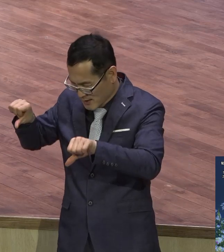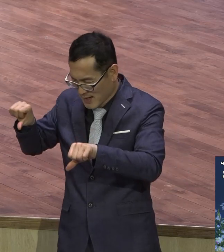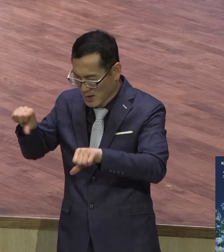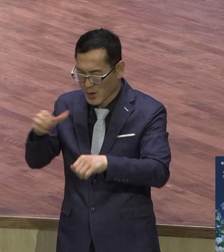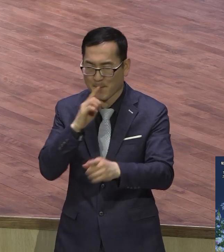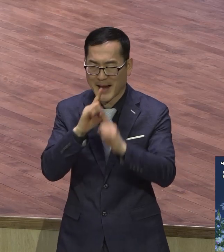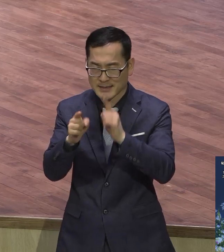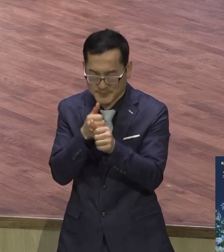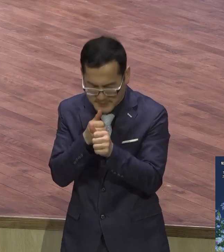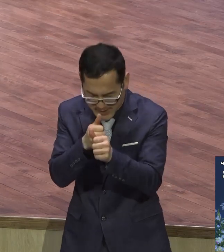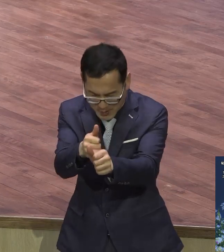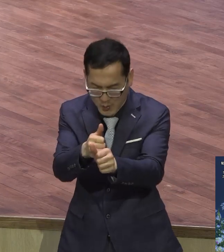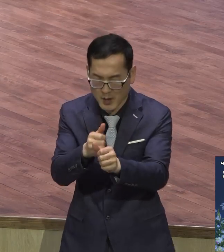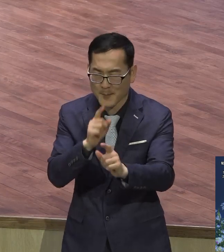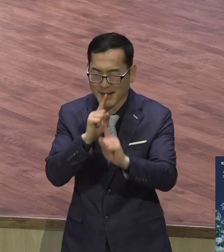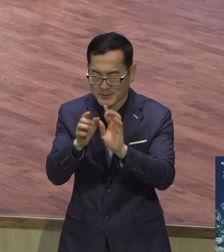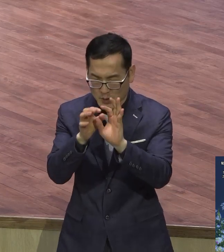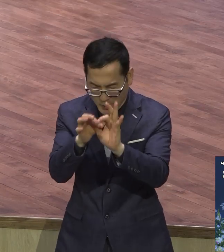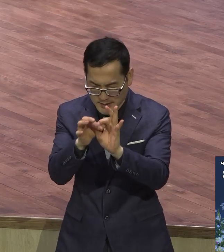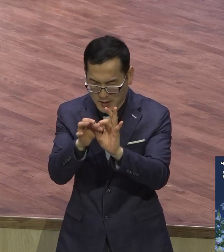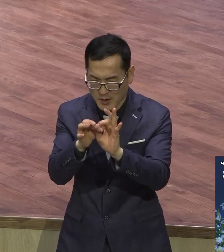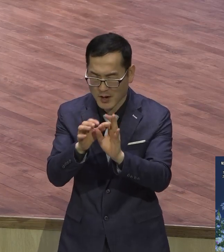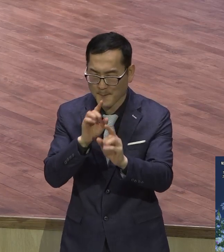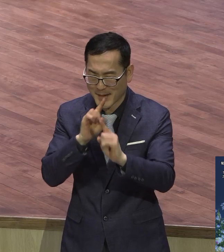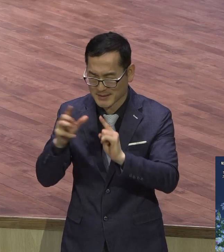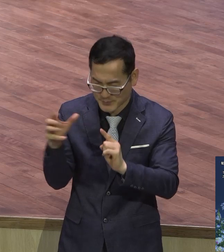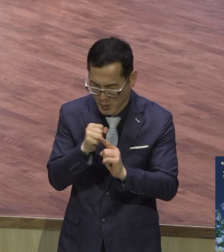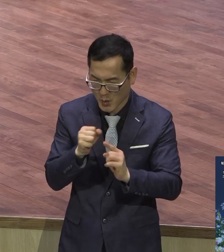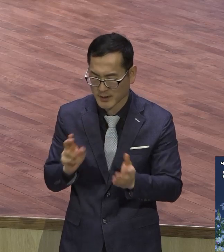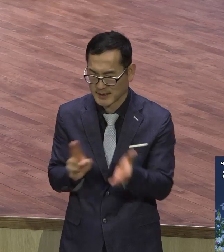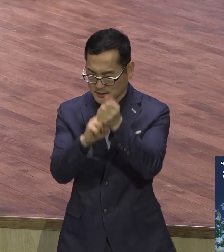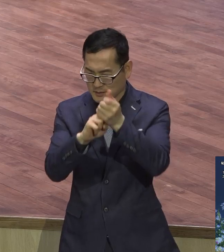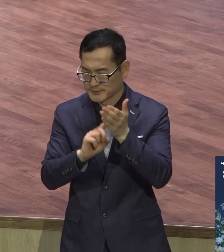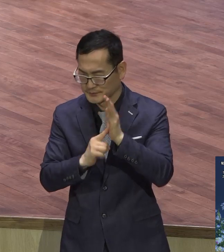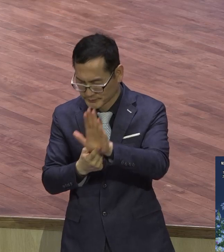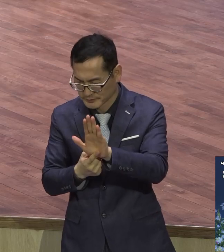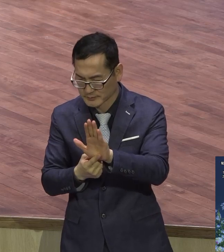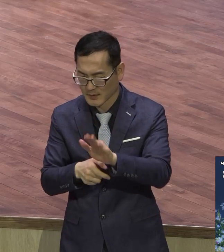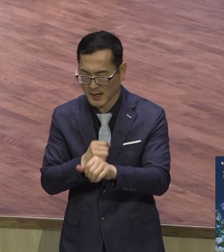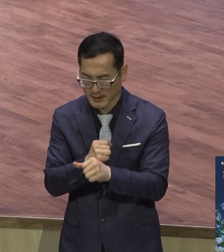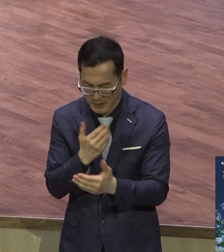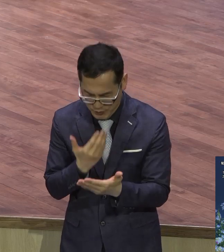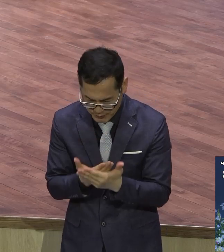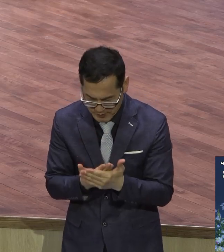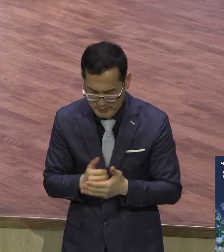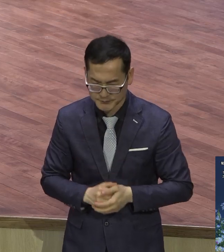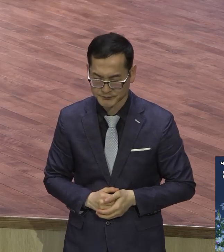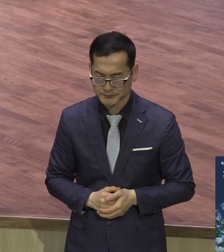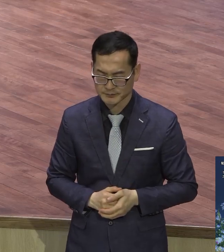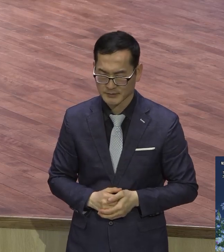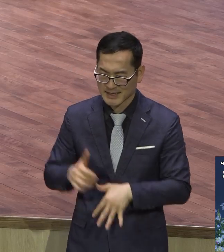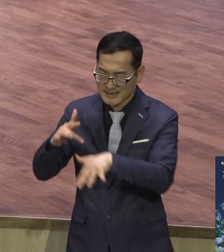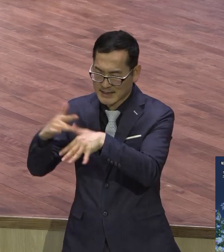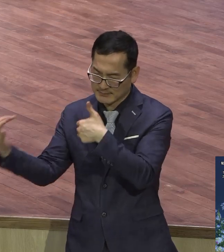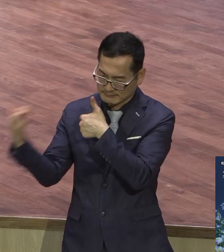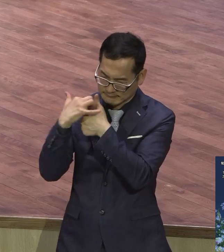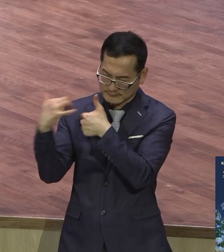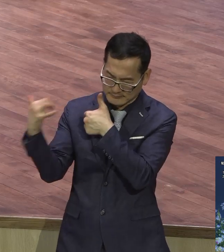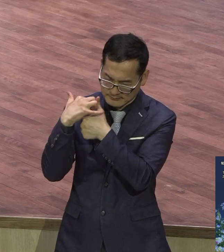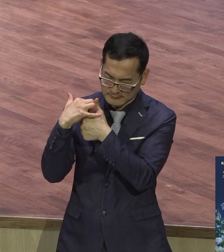따라가며 말씀 통해서 말씀 역사를 하심을 보게 도와주옵소서 사단이 공격합니다